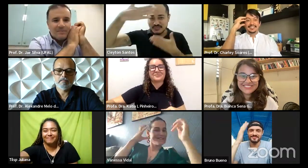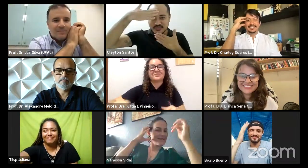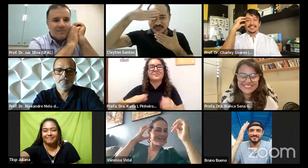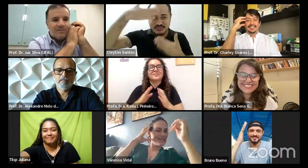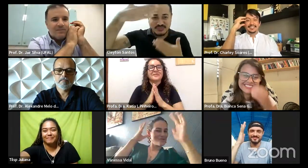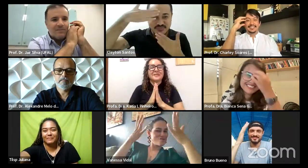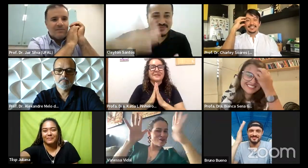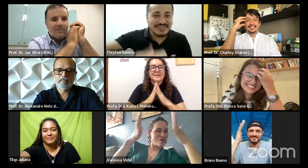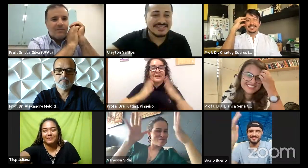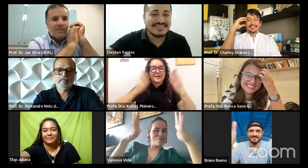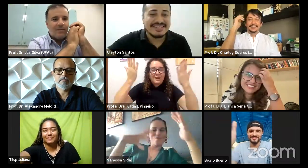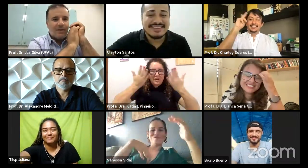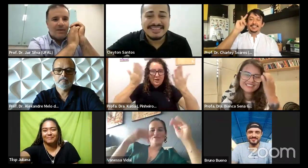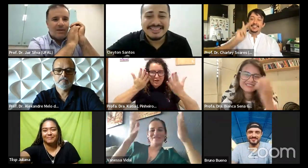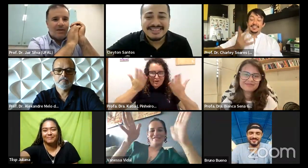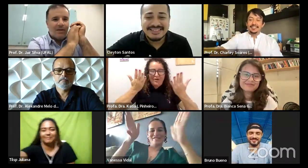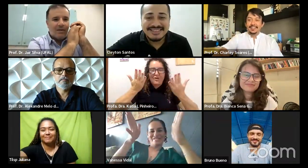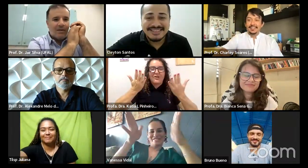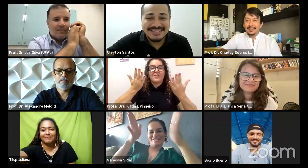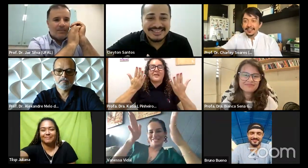Então,